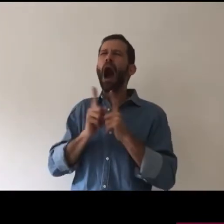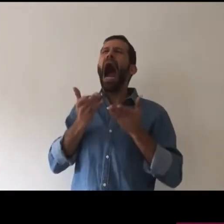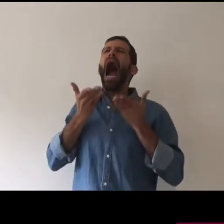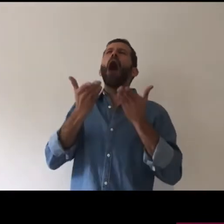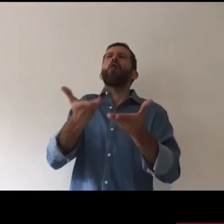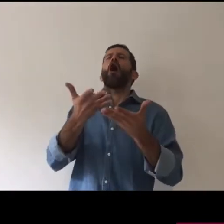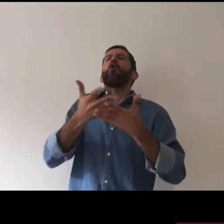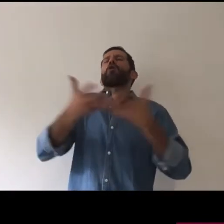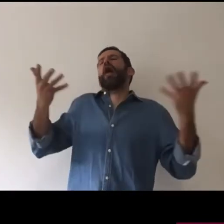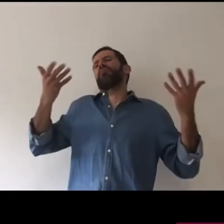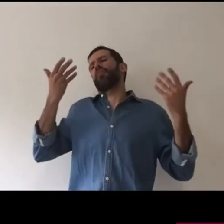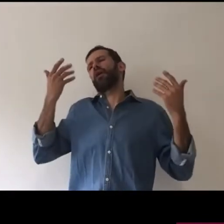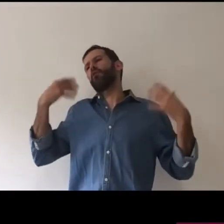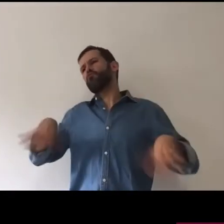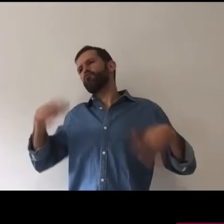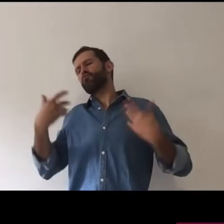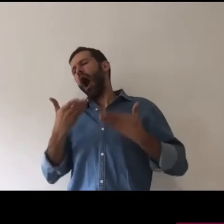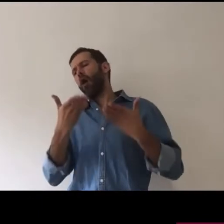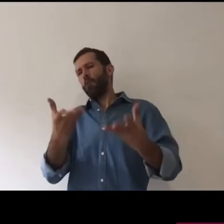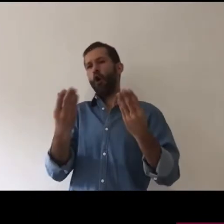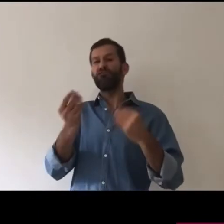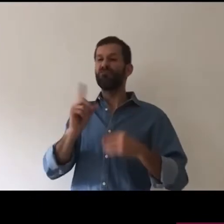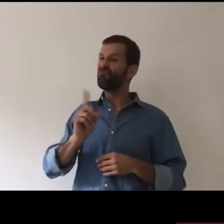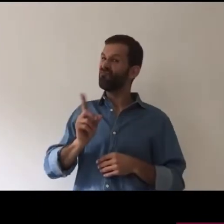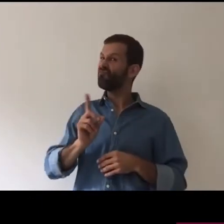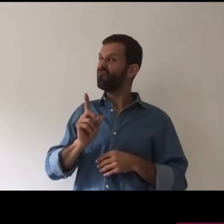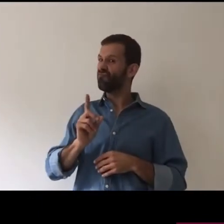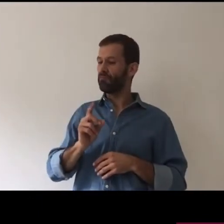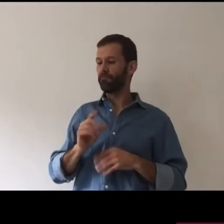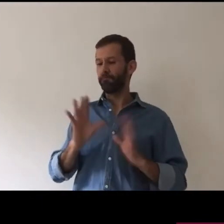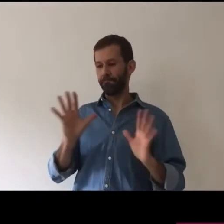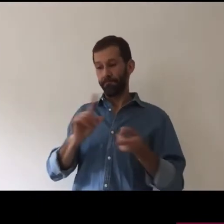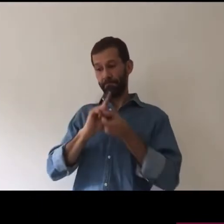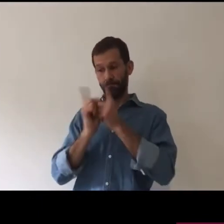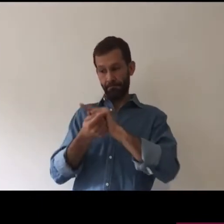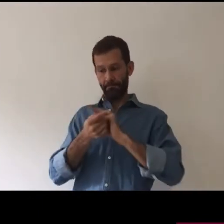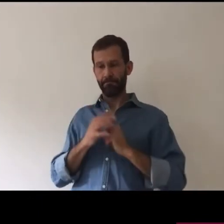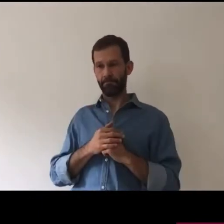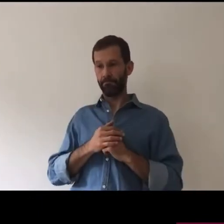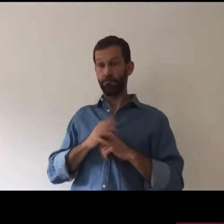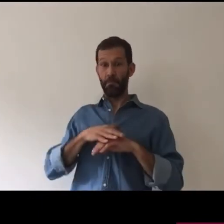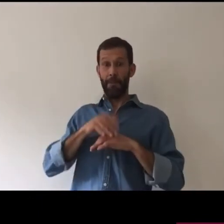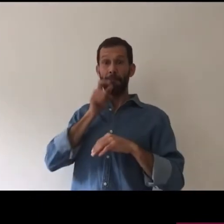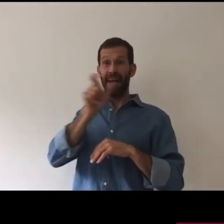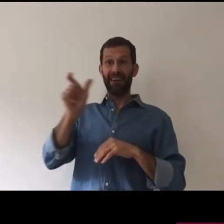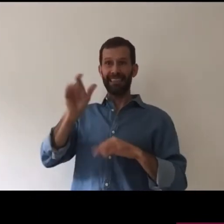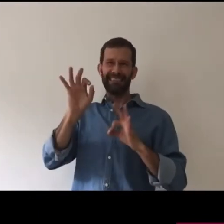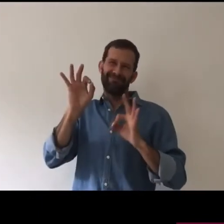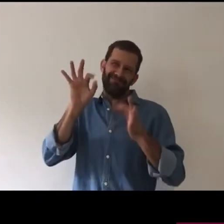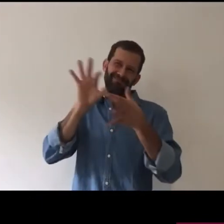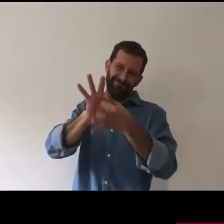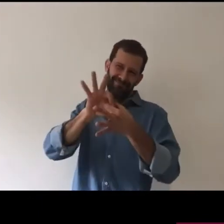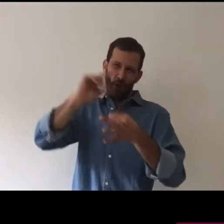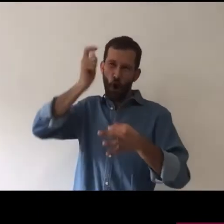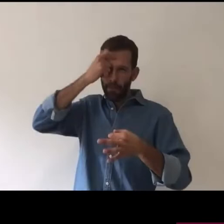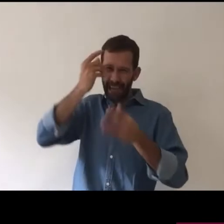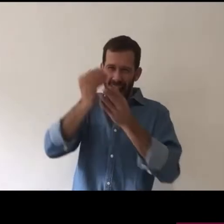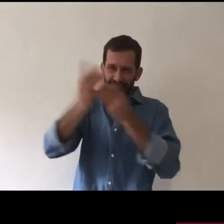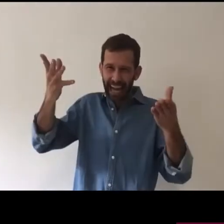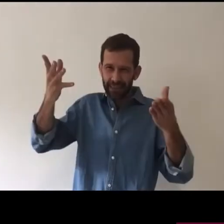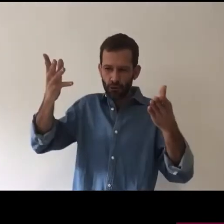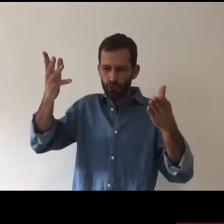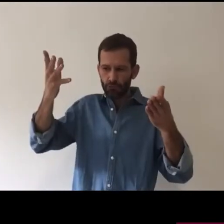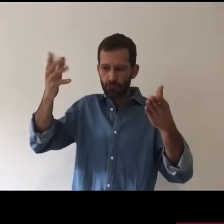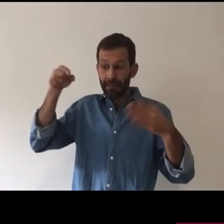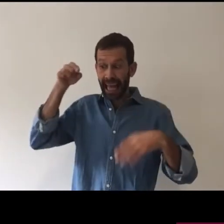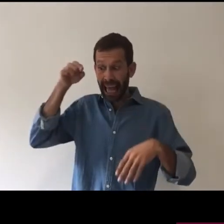puede aprender de manera más sencilla, pero tampoco resultan excesivamente útiles estos elementos. Sin embargo, para el